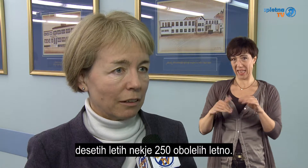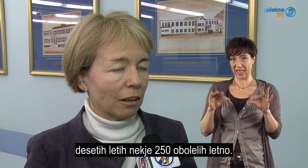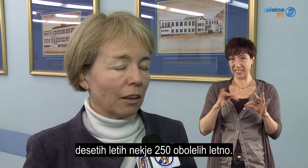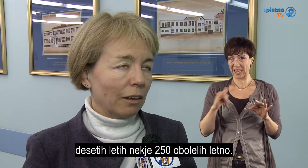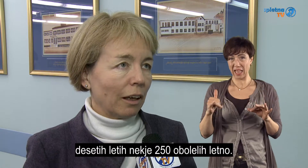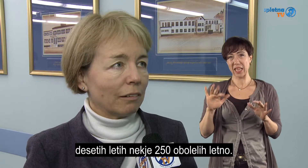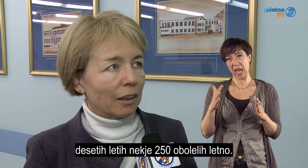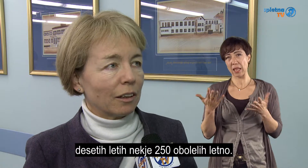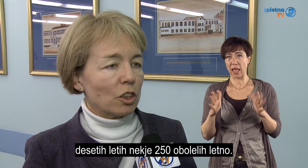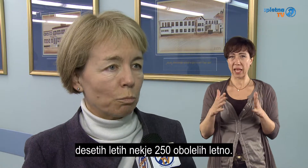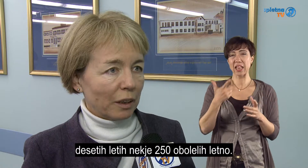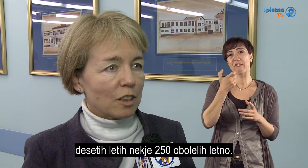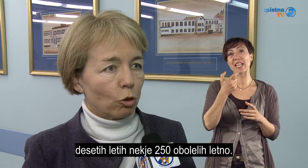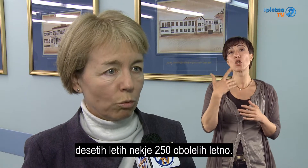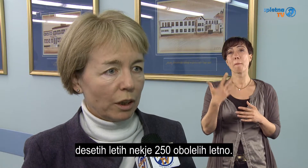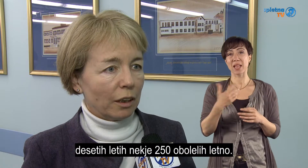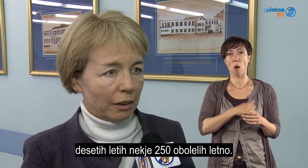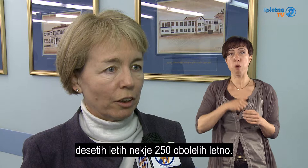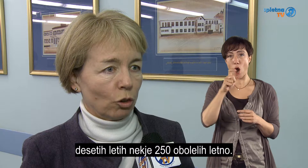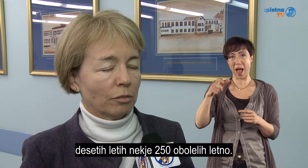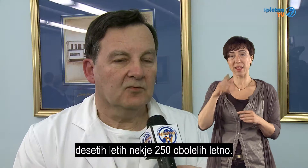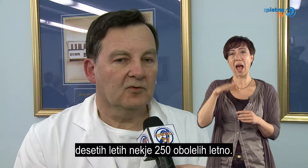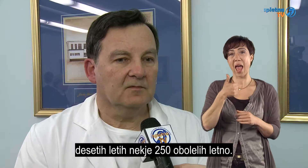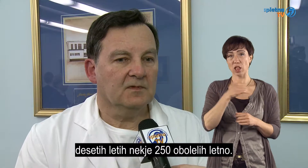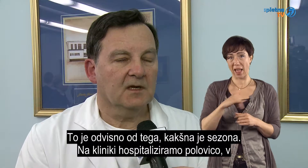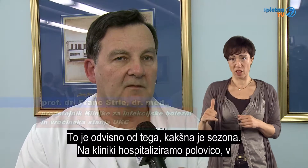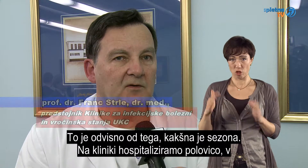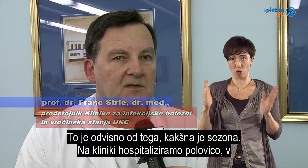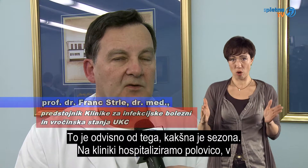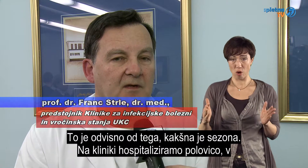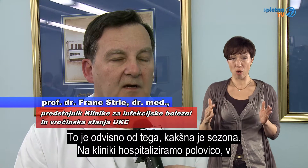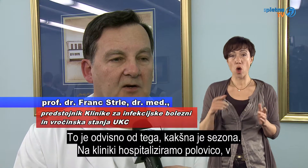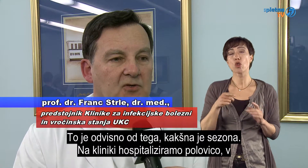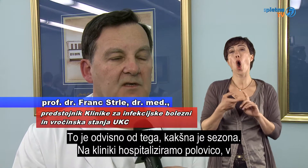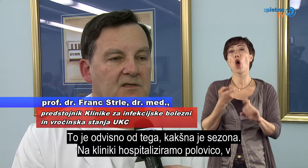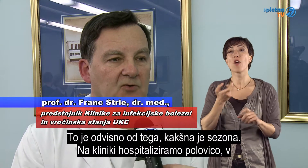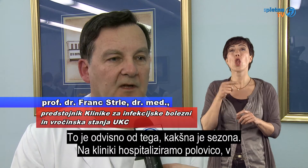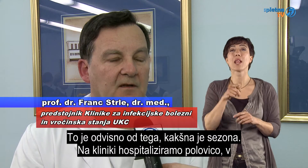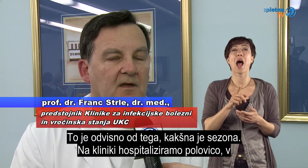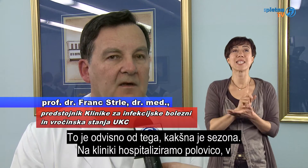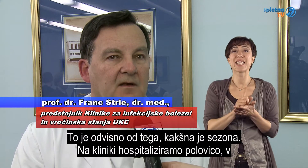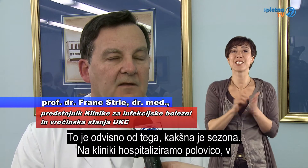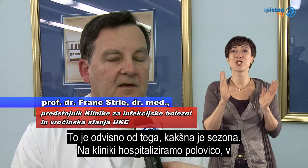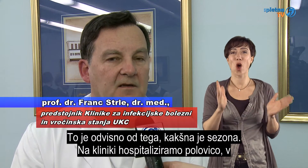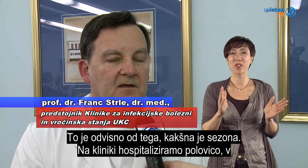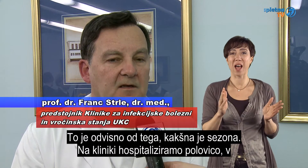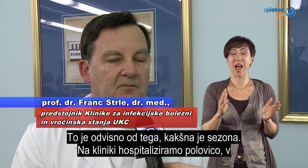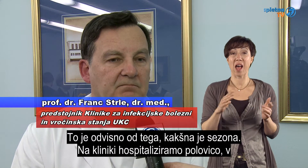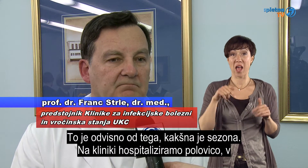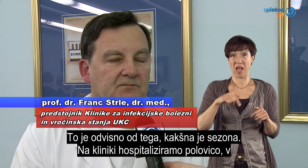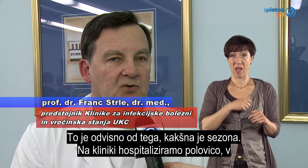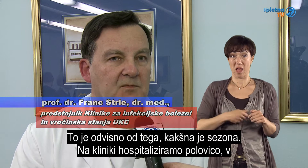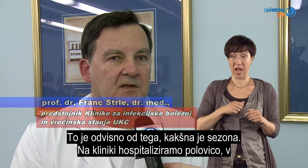10 let je nekje 250 obolelih letno. To je odvisno od tega, kakšna je sezona. Na